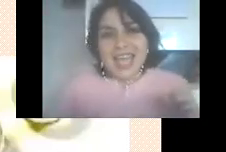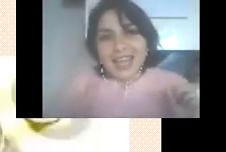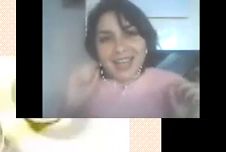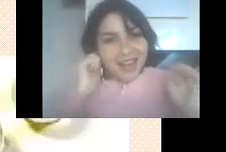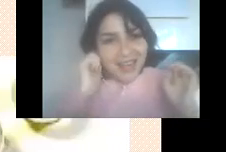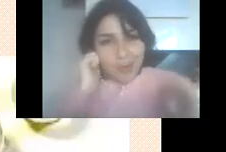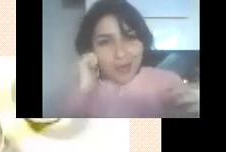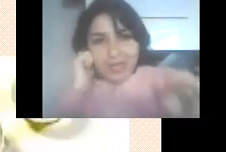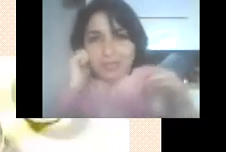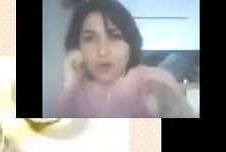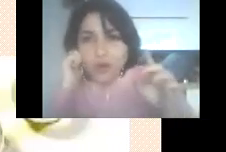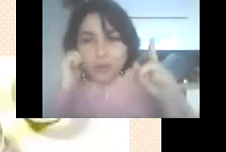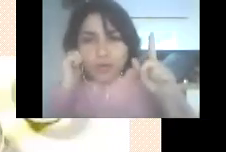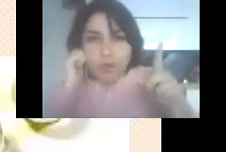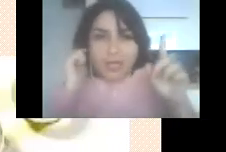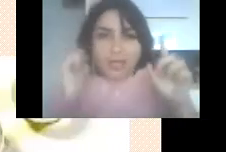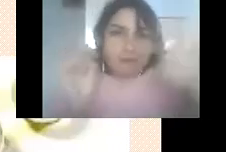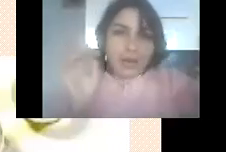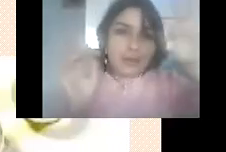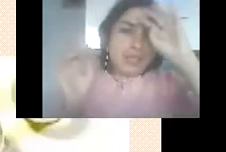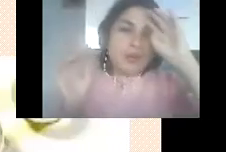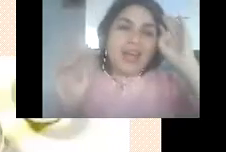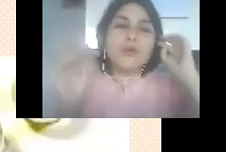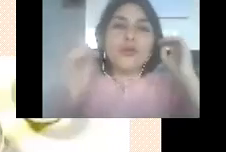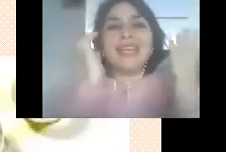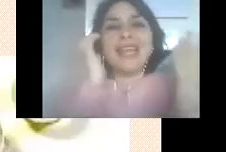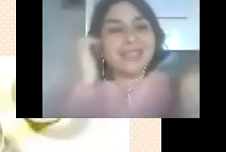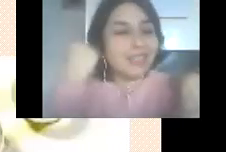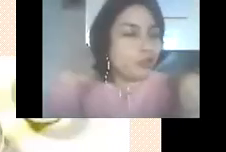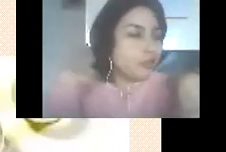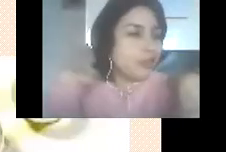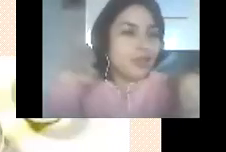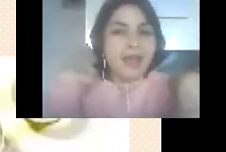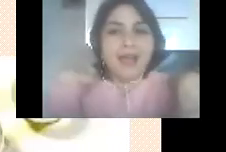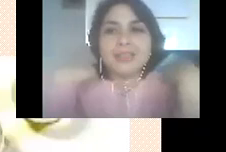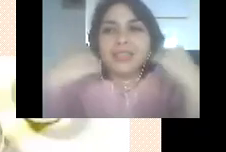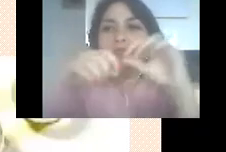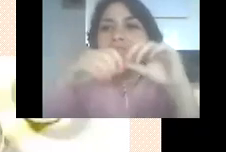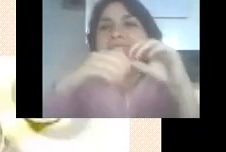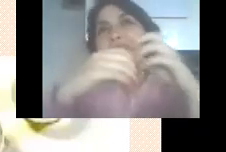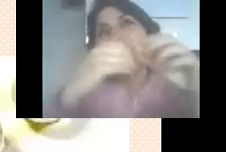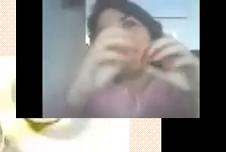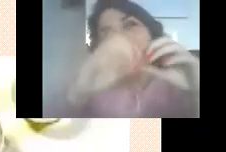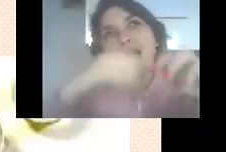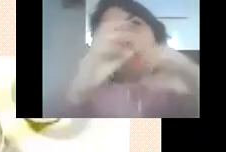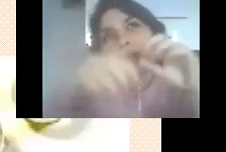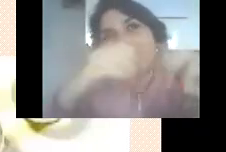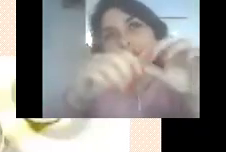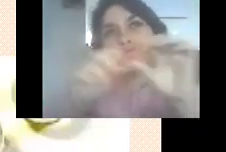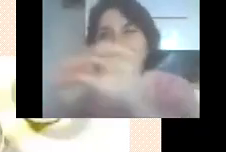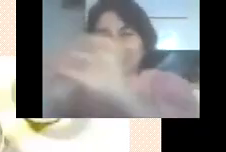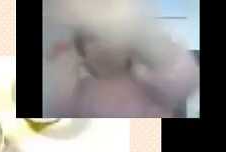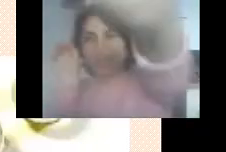Y acá en el dibujo número uno, el que está al principio, hay unos elásticos, ¿cierto? Que sirven para